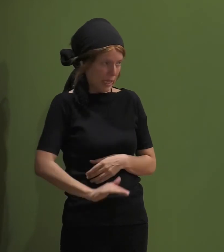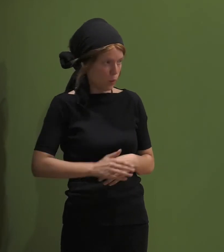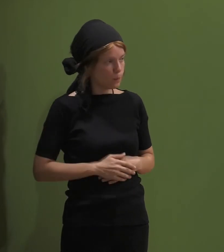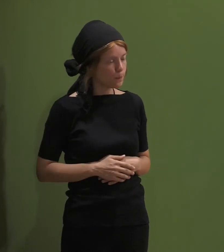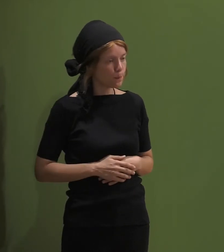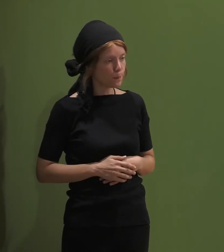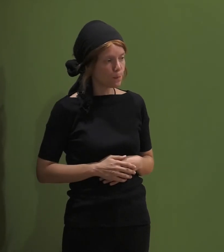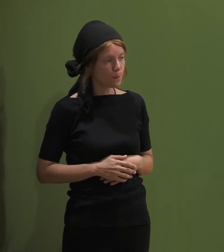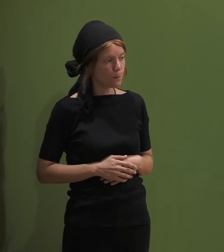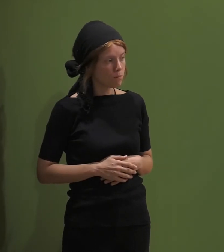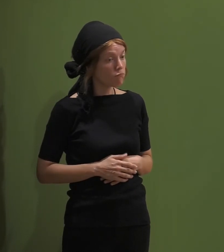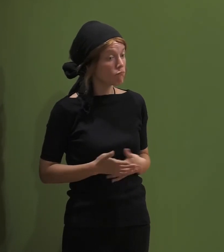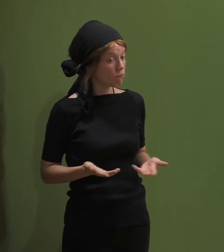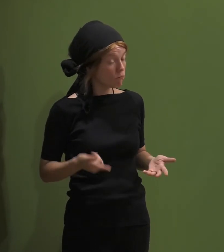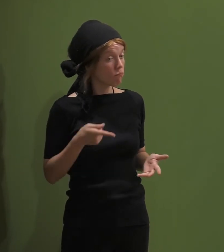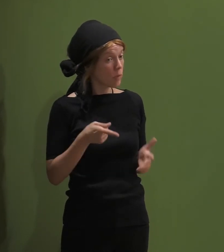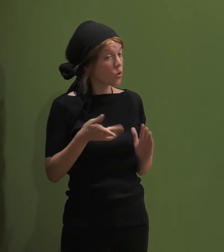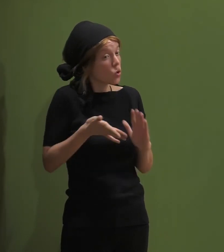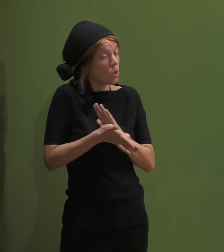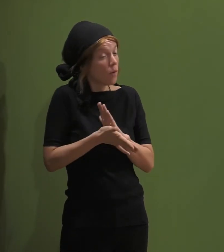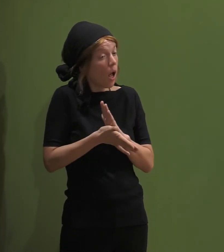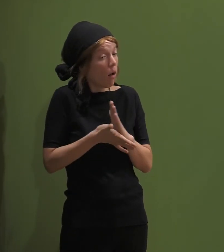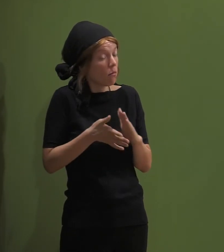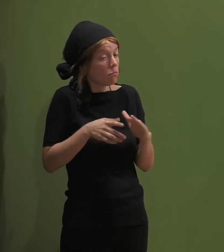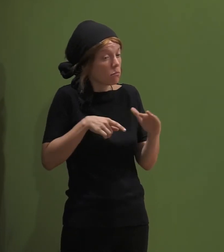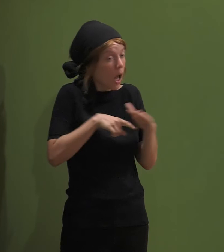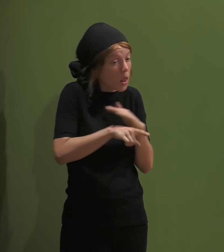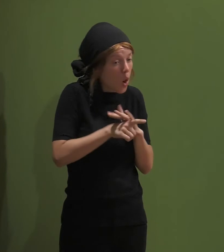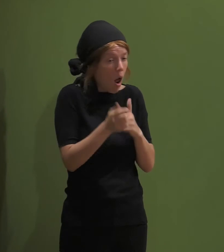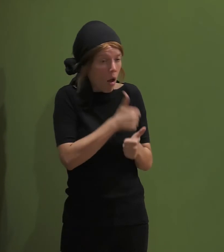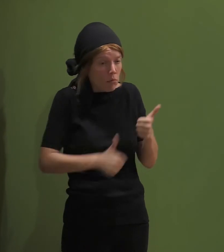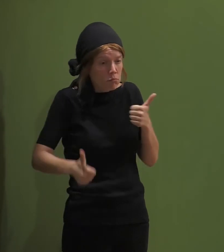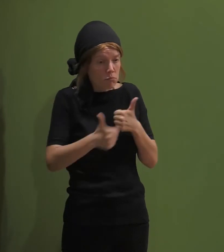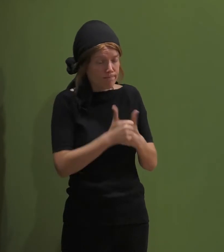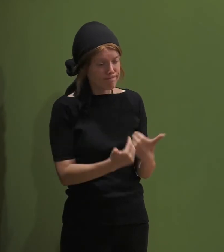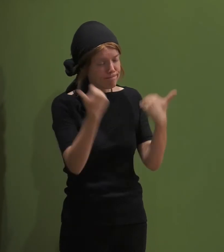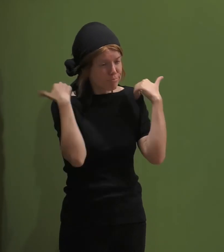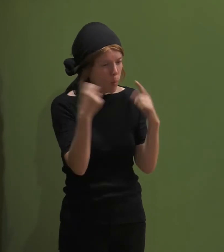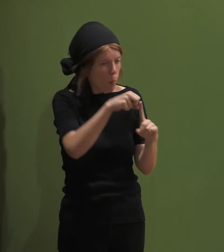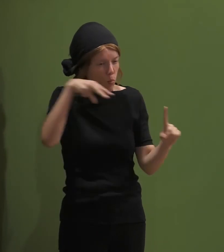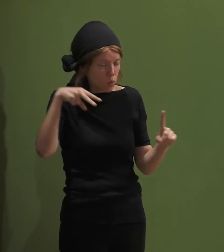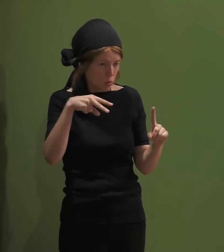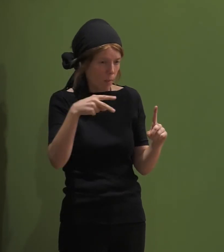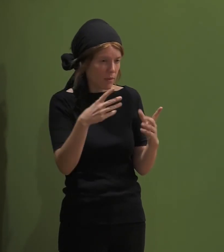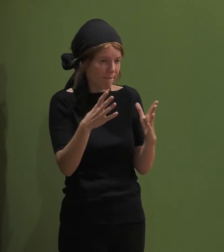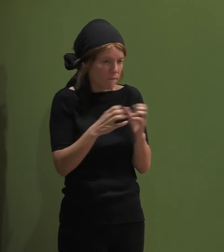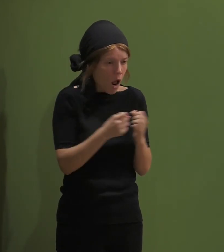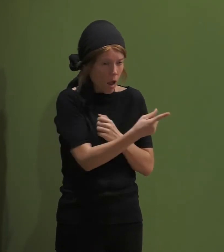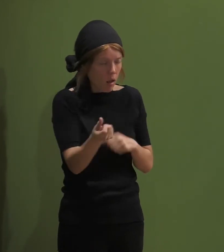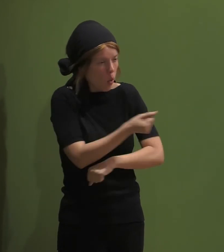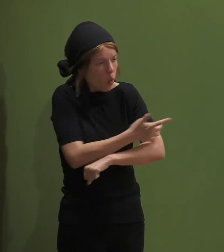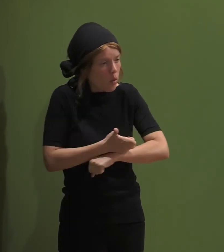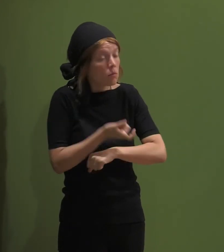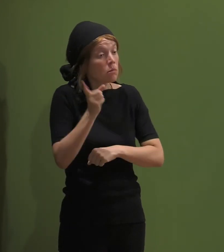¿no? De eso se trata. Gobernar es gestionar las prioridades, hacerte cargo de las expectativas de la ciudadanía, pero ser